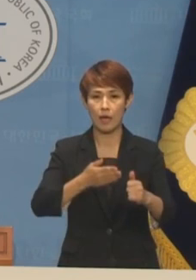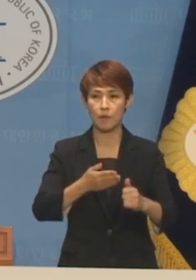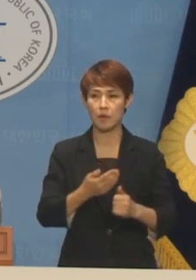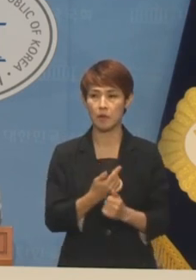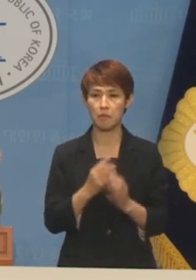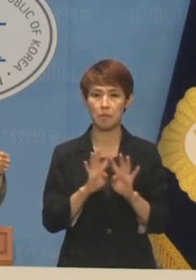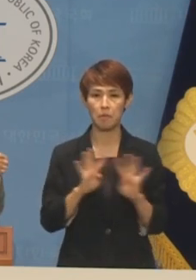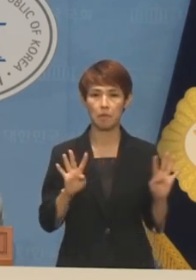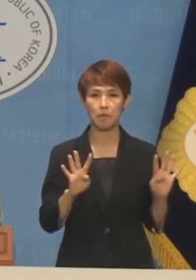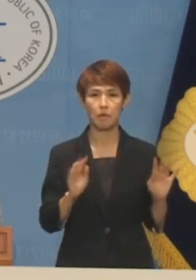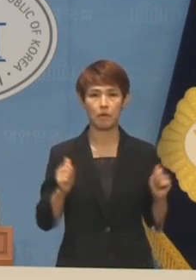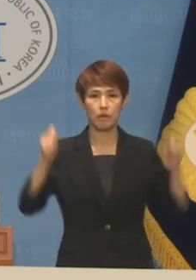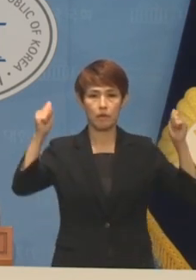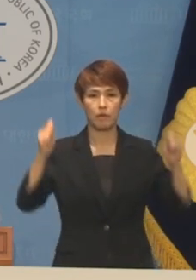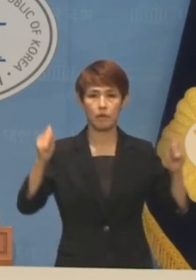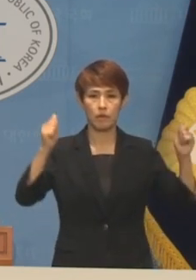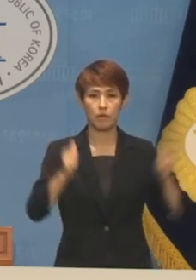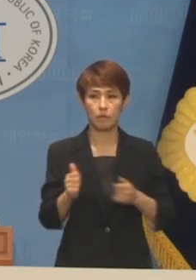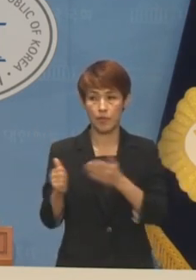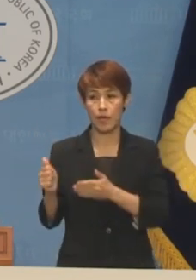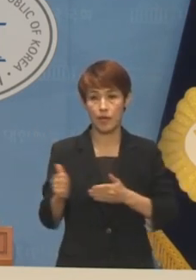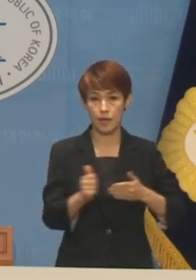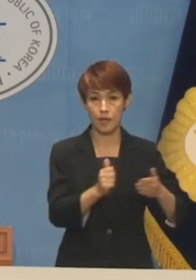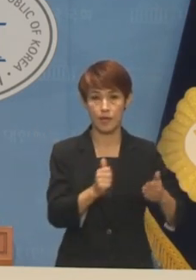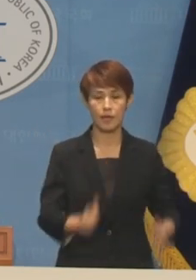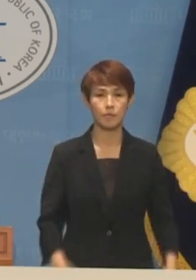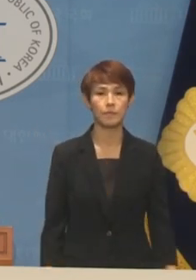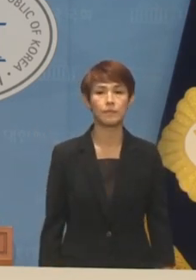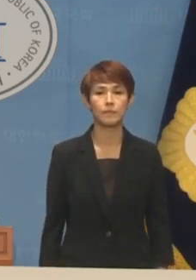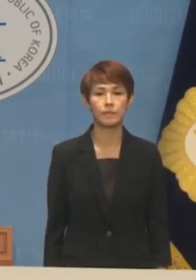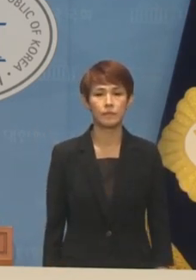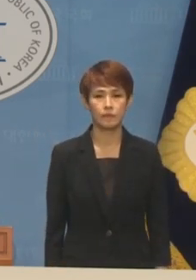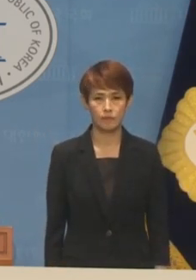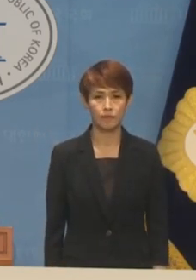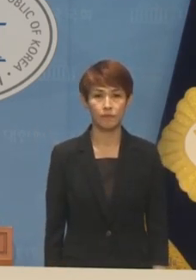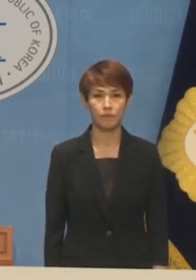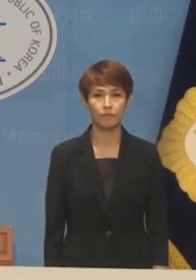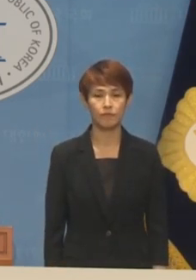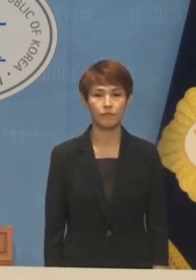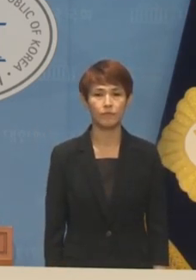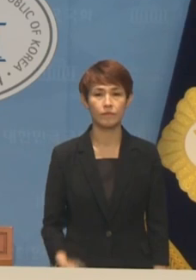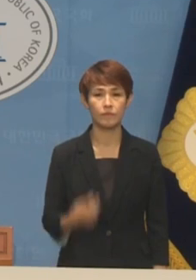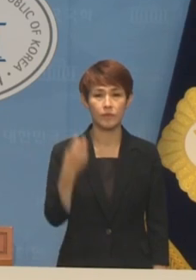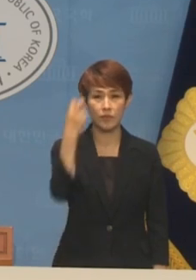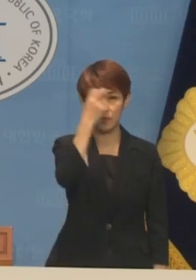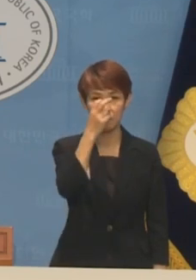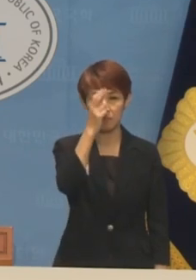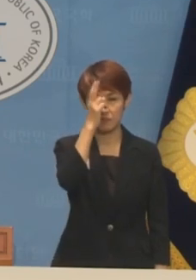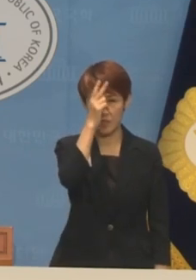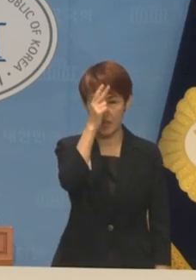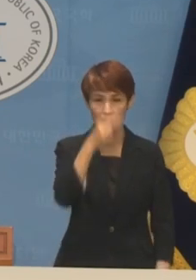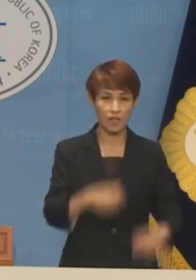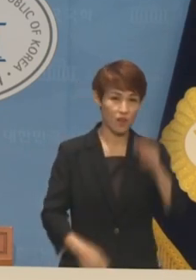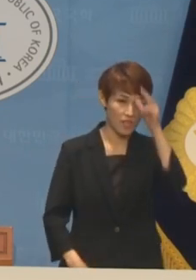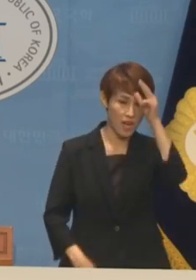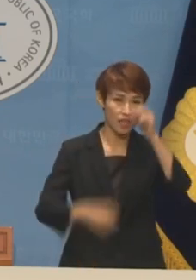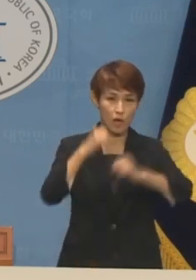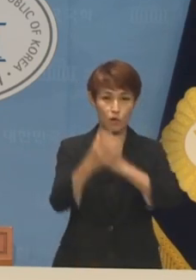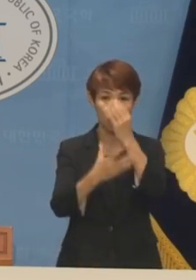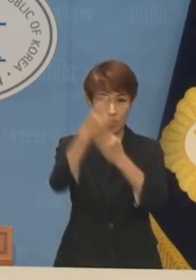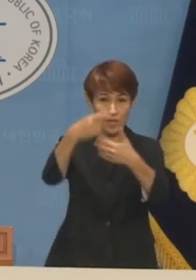그냥 핏개만 이렇게 들었다가 세 분 놔주세요. 자, 검찰, 경찰,